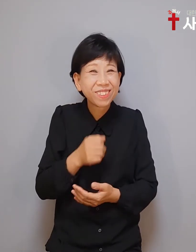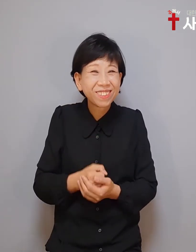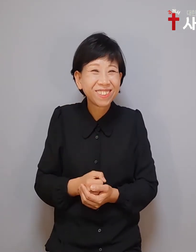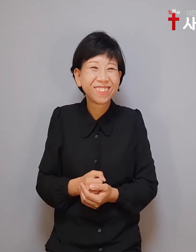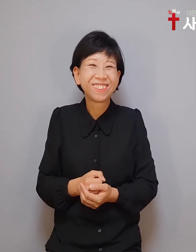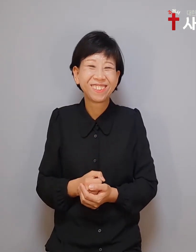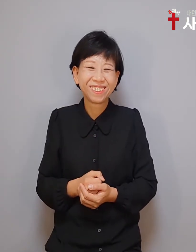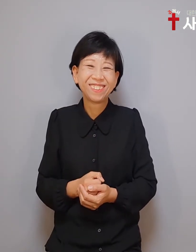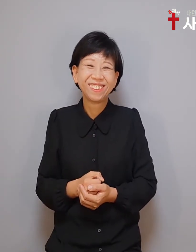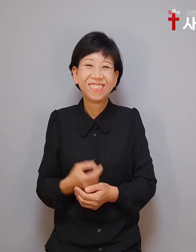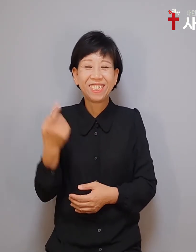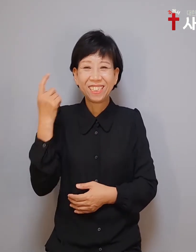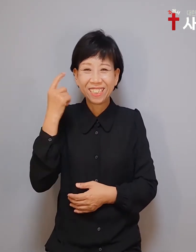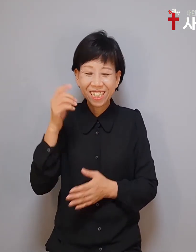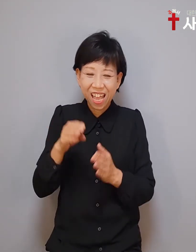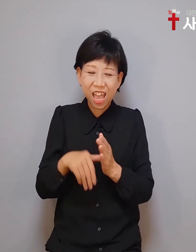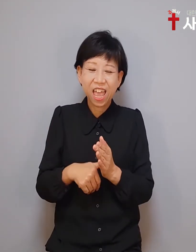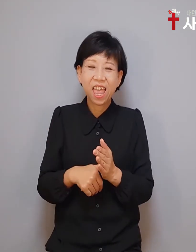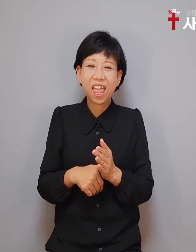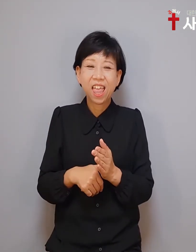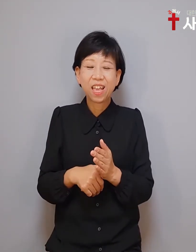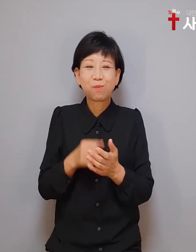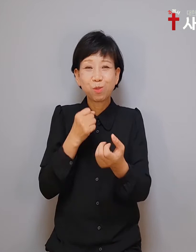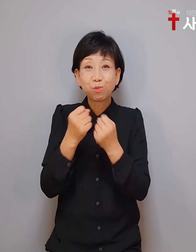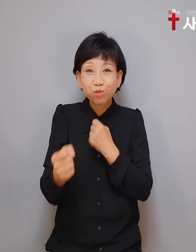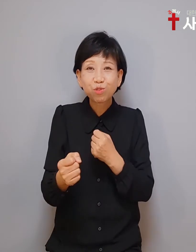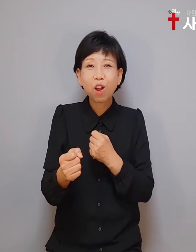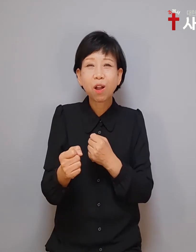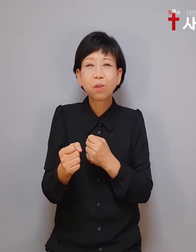들어보니까 매일같이